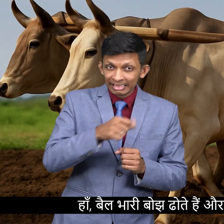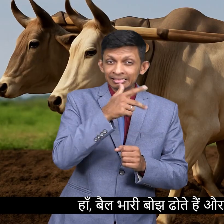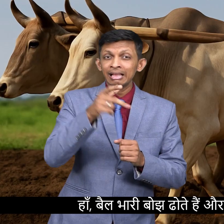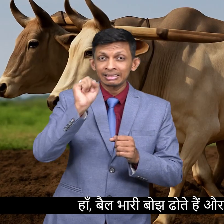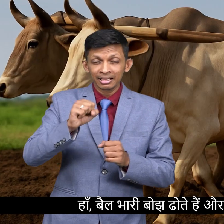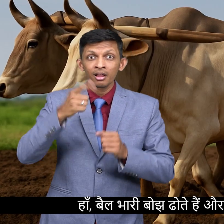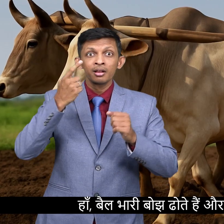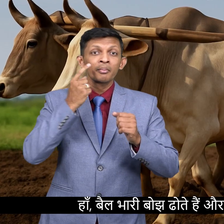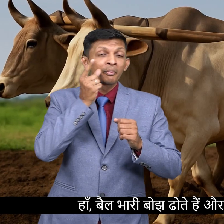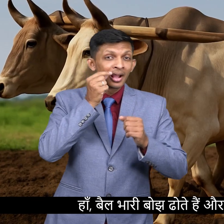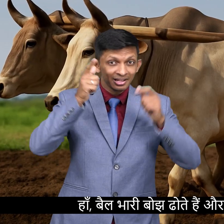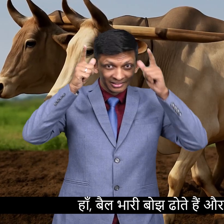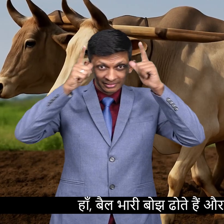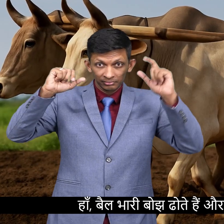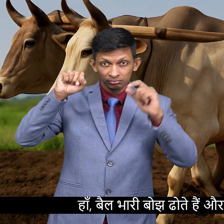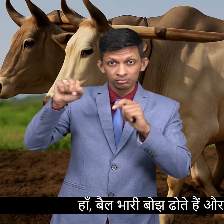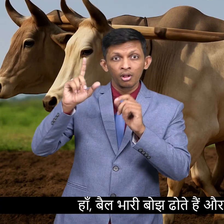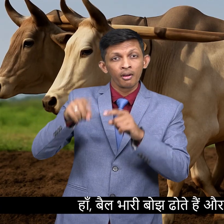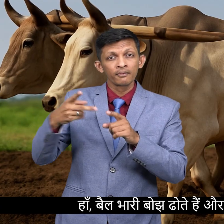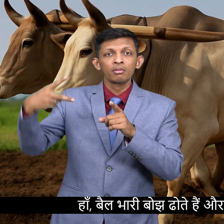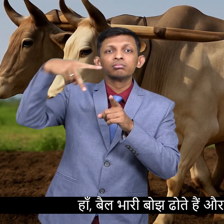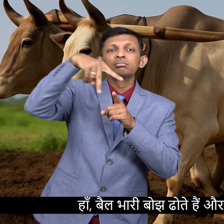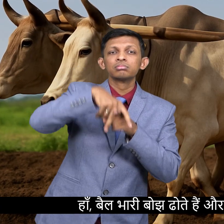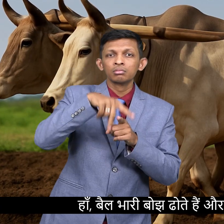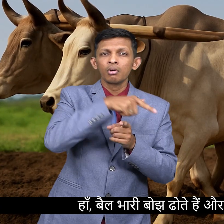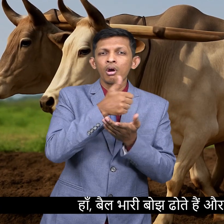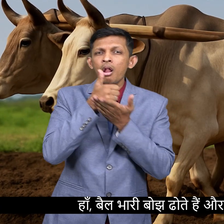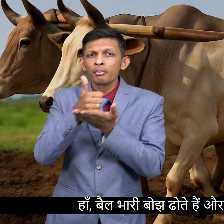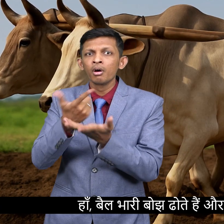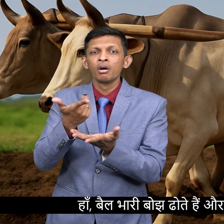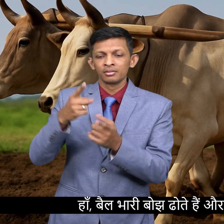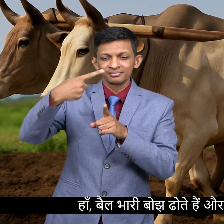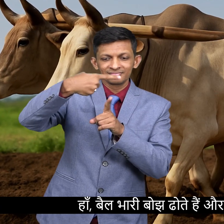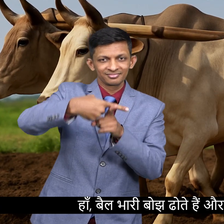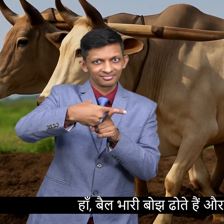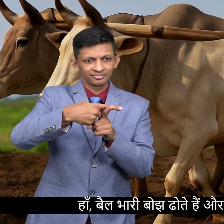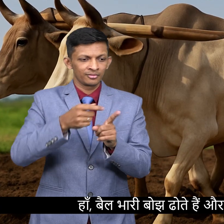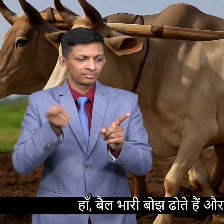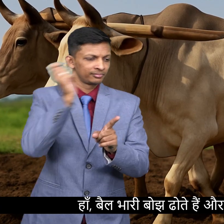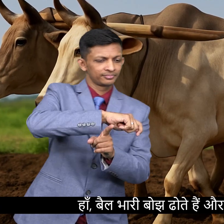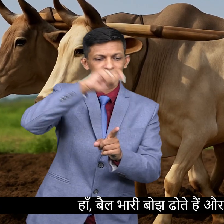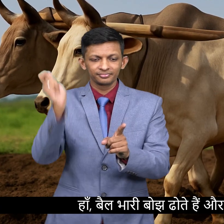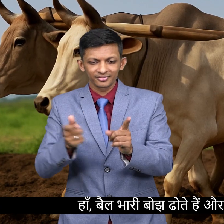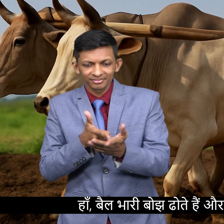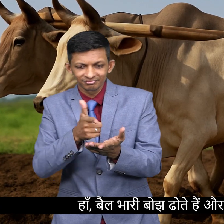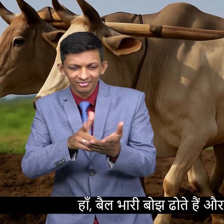हाँ, बैल भारी बोझ ढोते हैं और किसानों को उनके खेतों में भी मदद करते हैं।